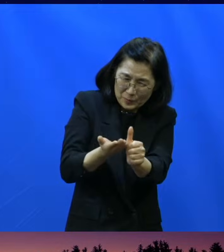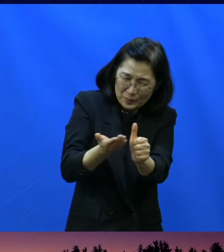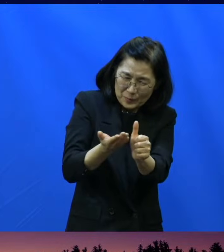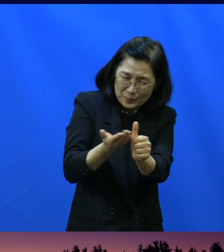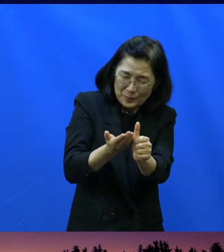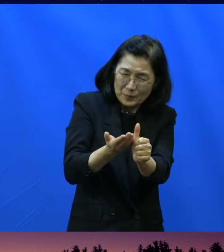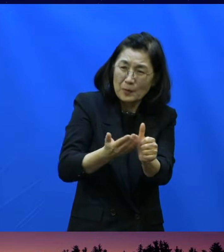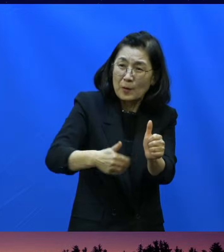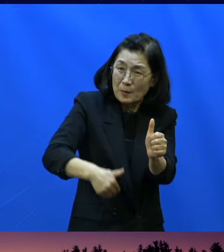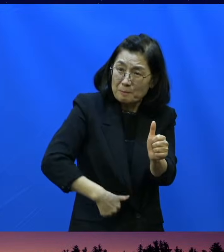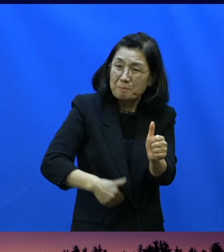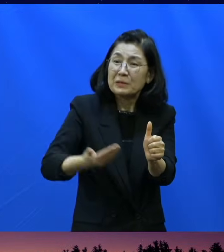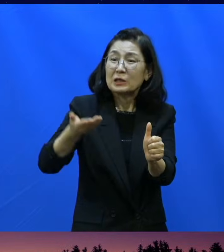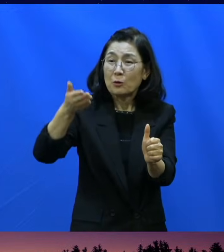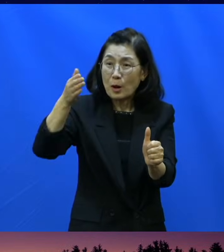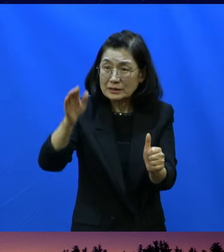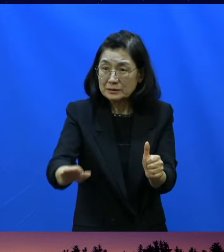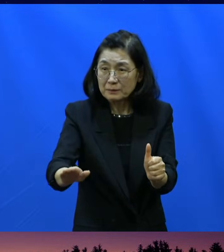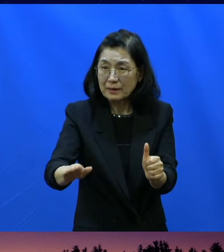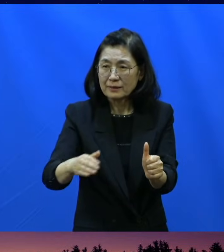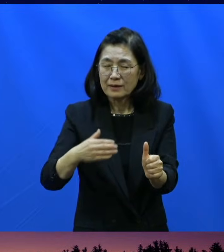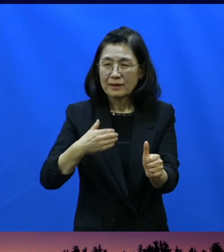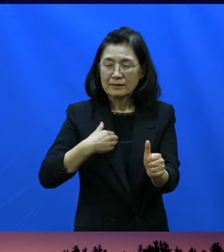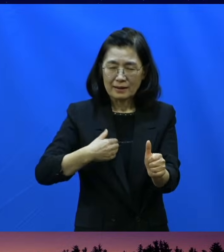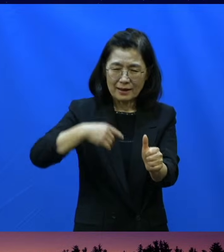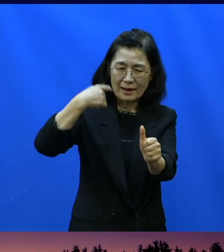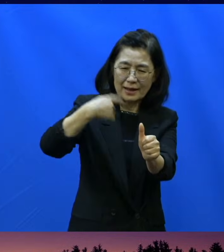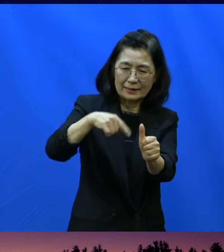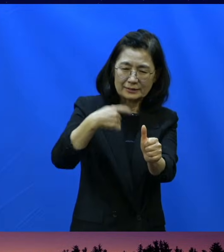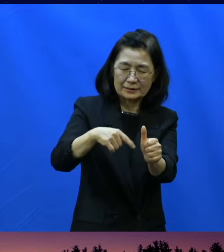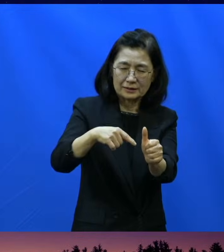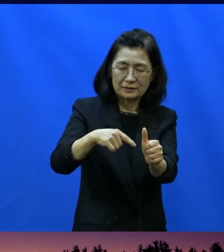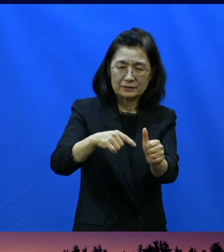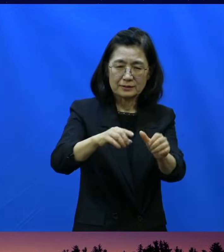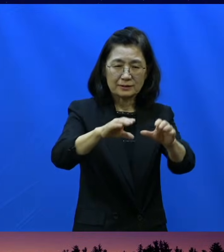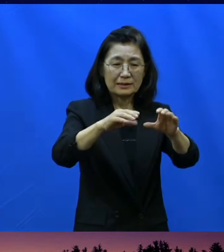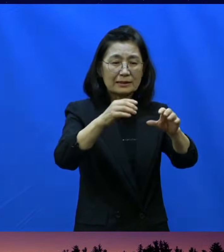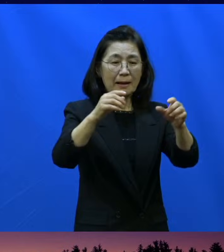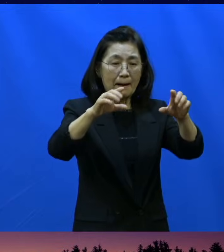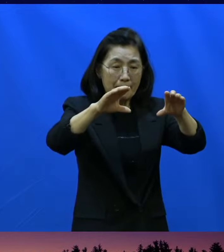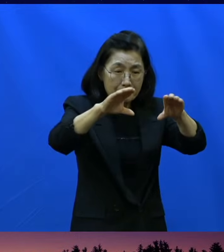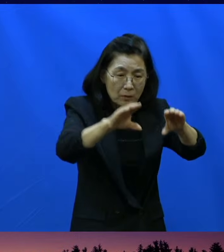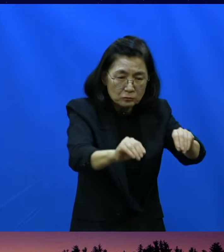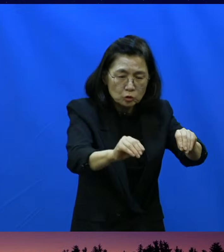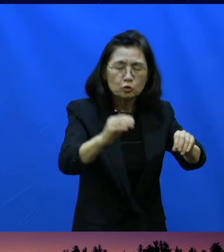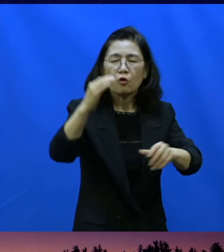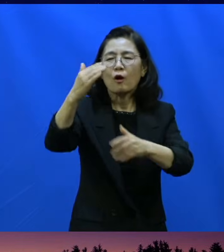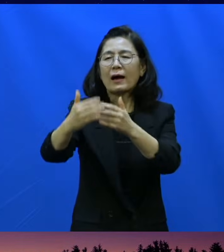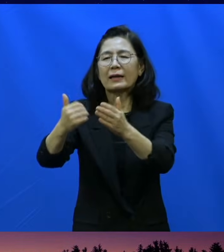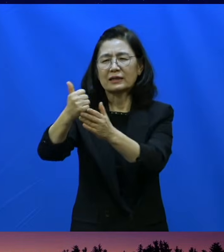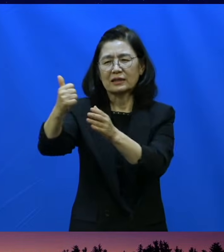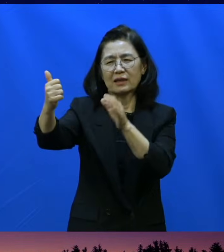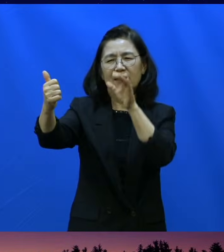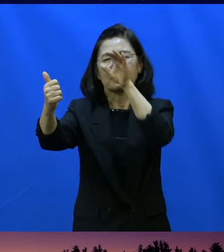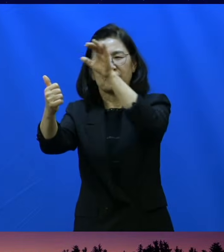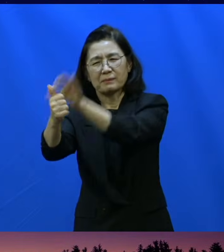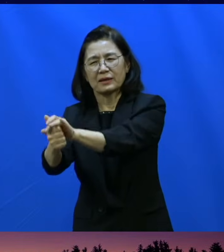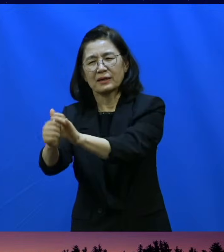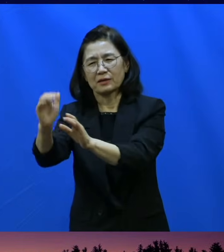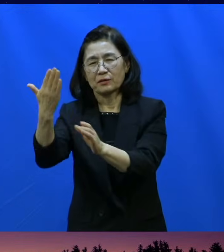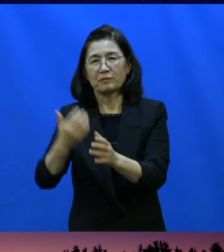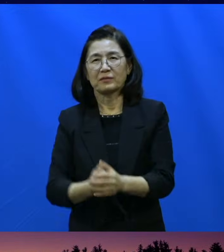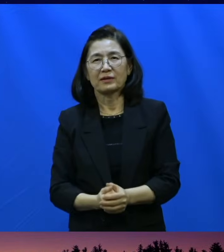있지만, 어느 순간이 되면 놓아야 될 때가 있어요. 놓는 거죠, 그렇죠? 여러분, 한나가